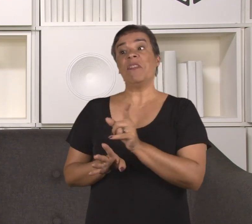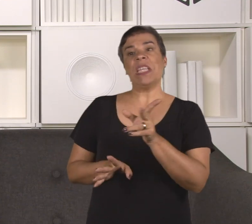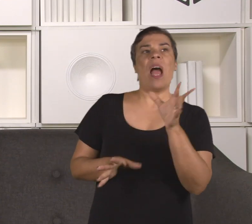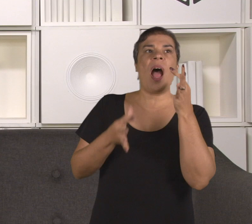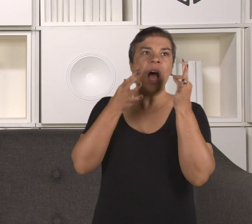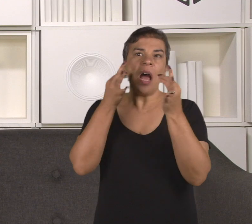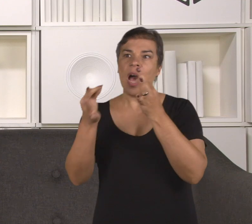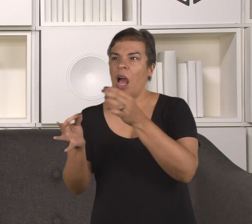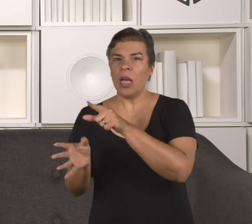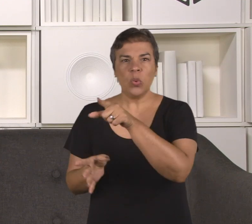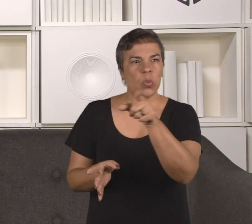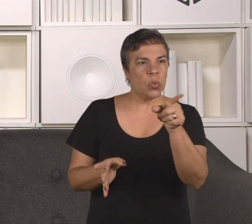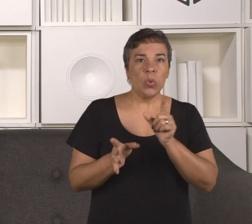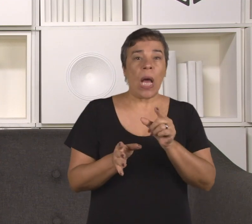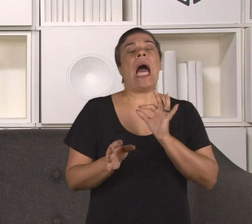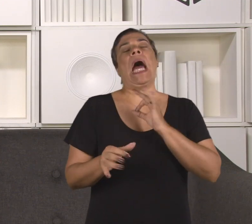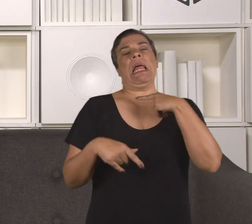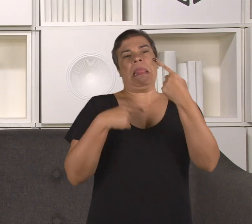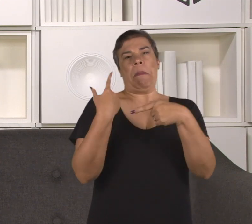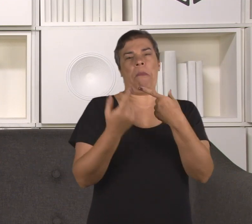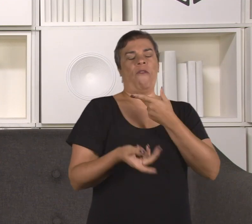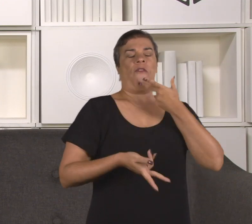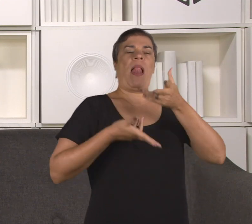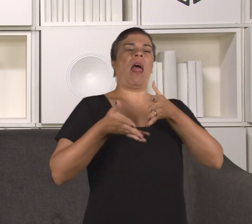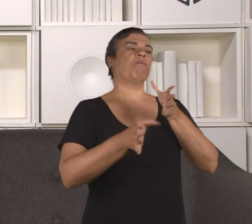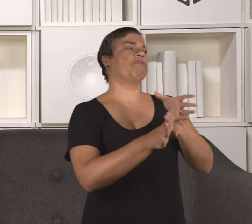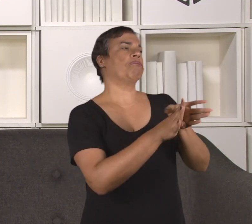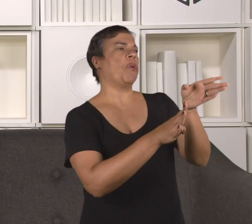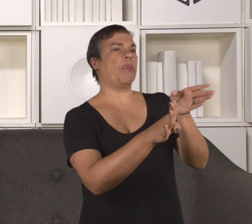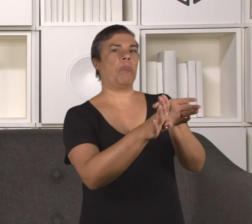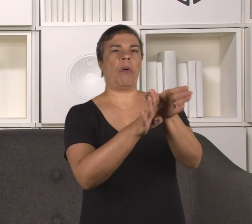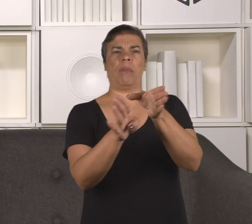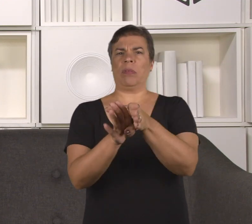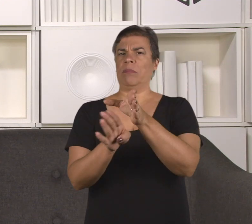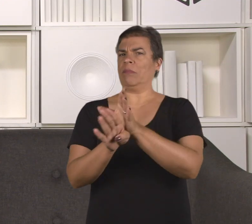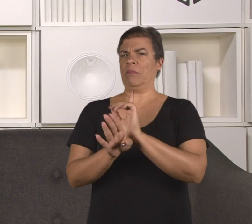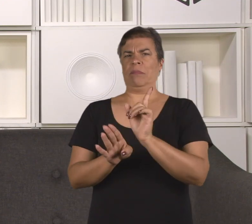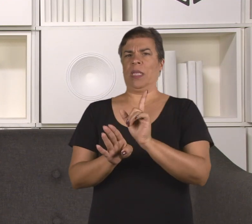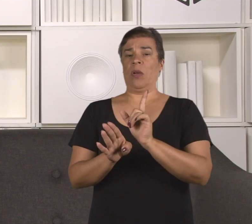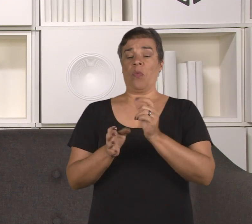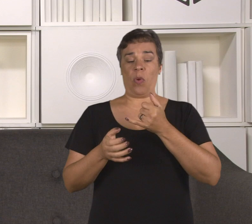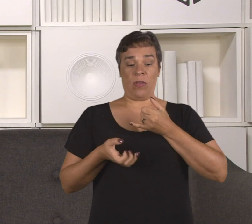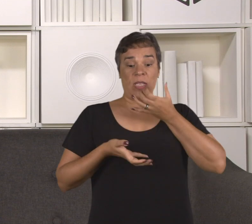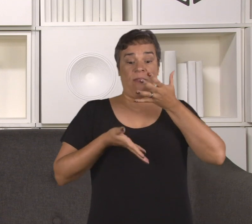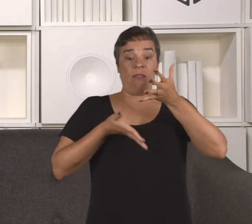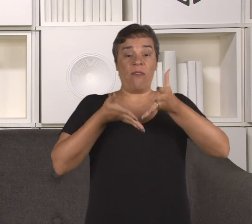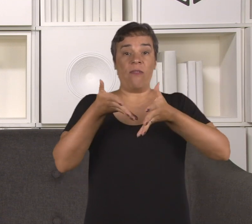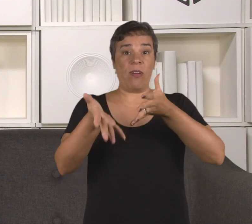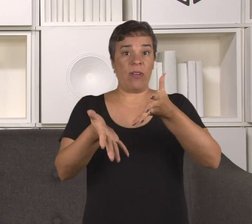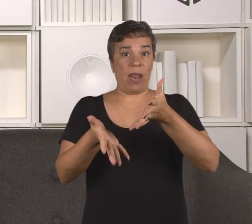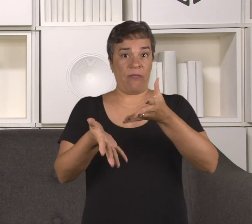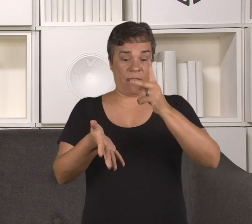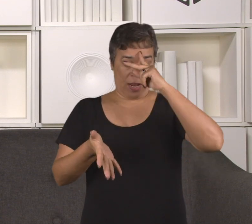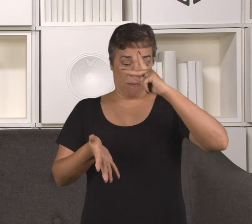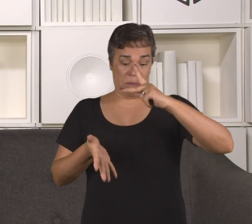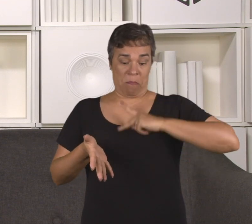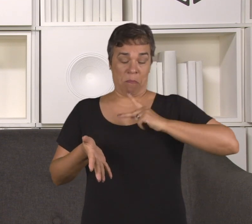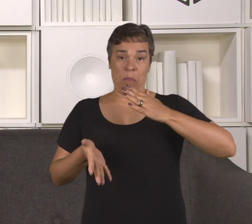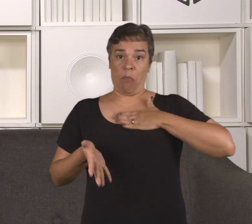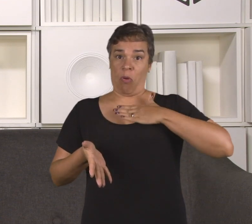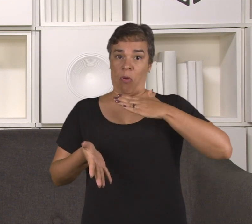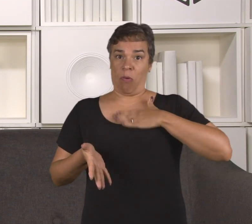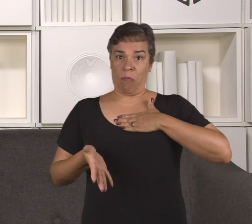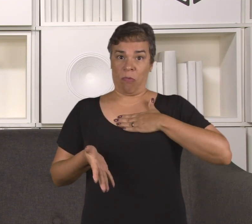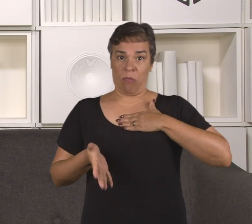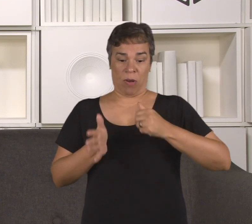de conversa, a gente fala em primeira pessoa. É muito comum que nas rodas de conversa